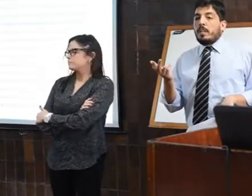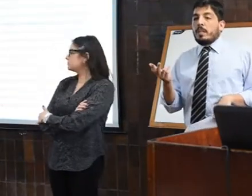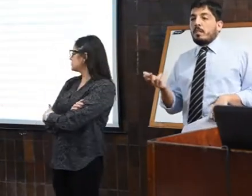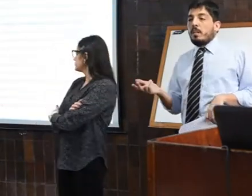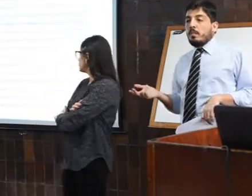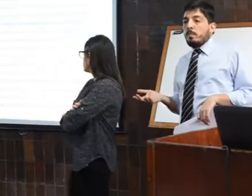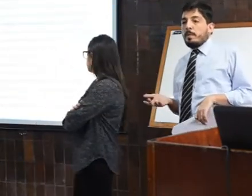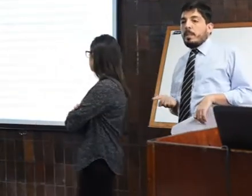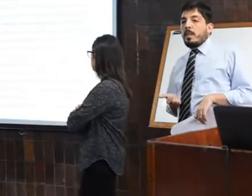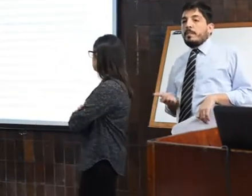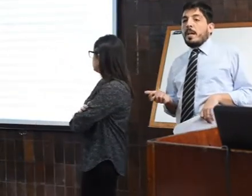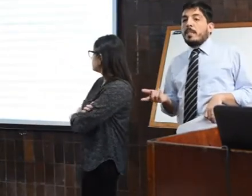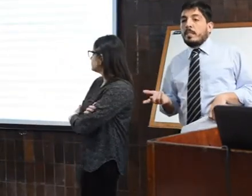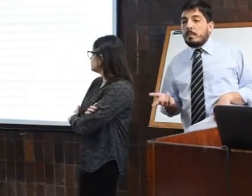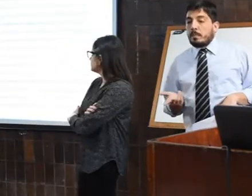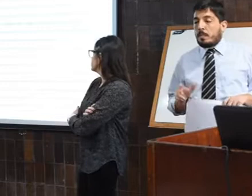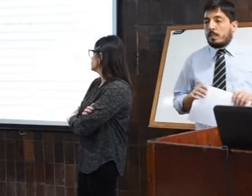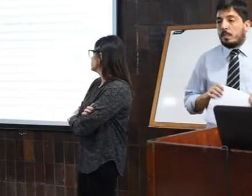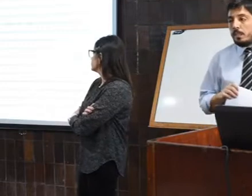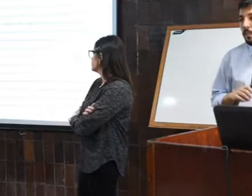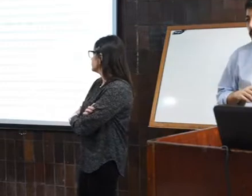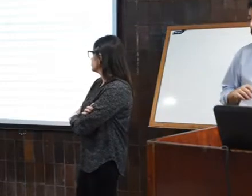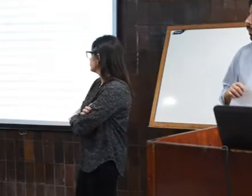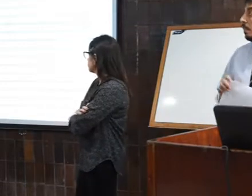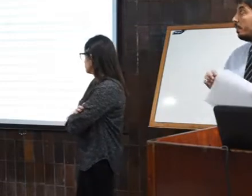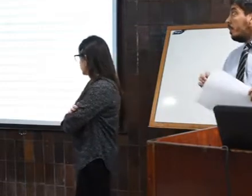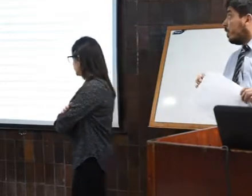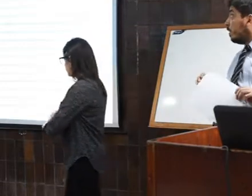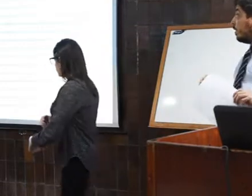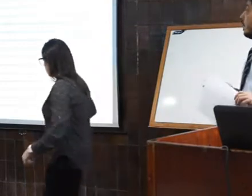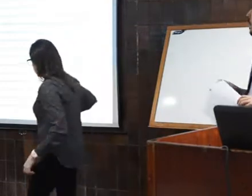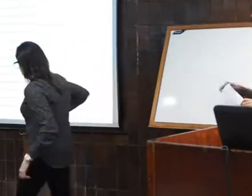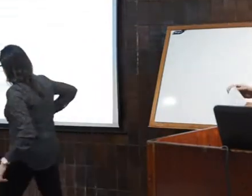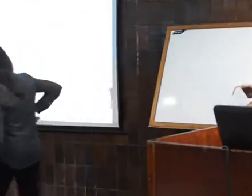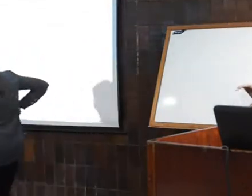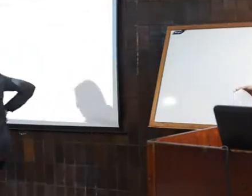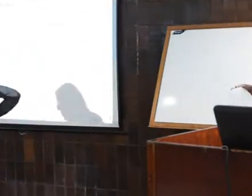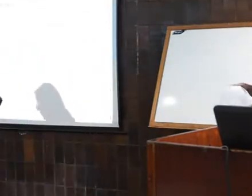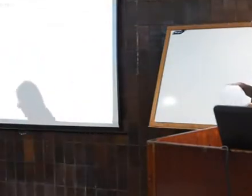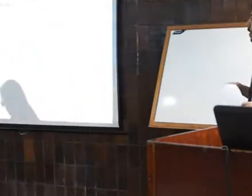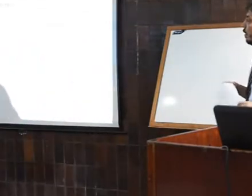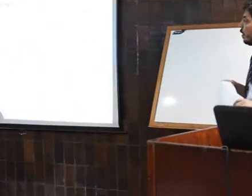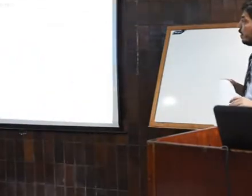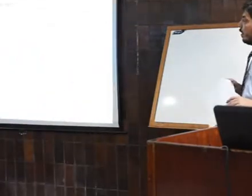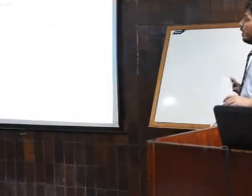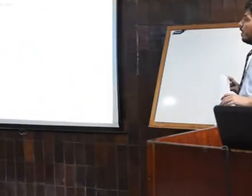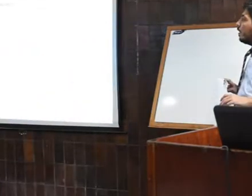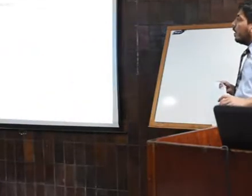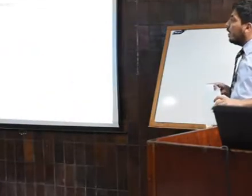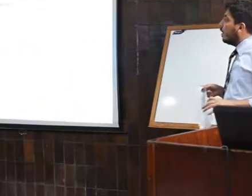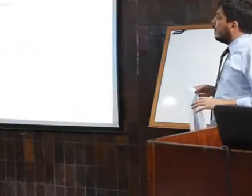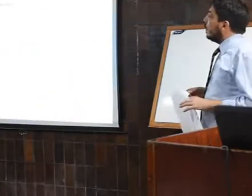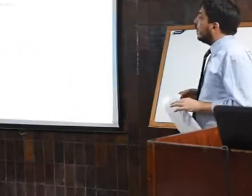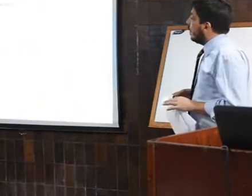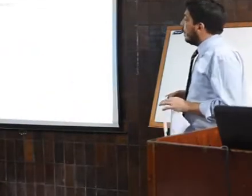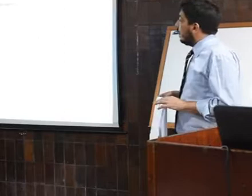cumplir con la obligación que tomó va a ser las frías bueno ahora vamos a dar ítem por ítem